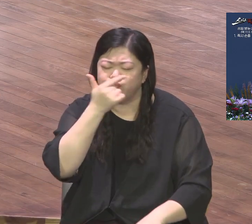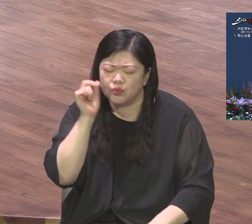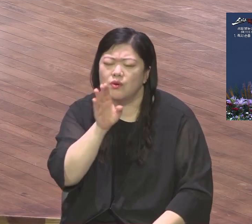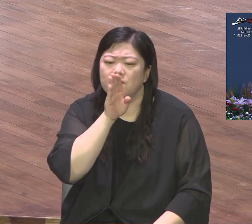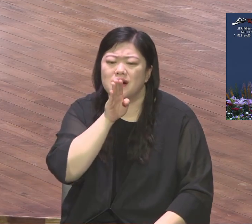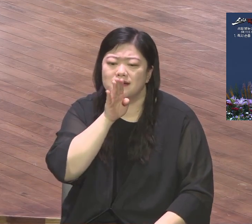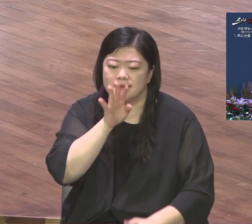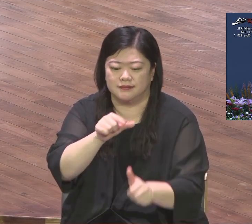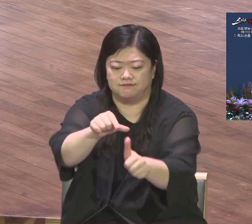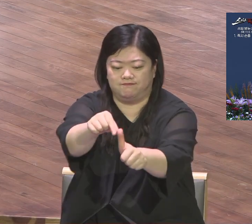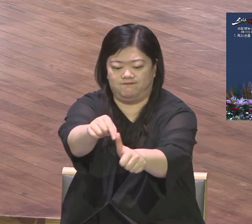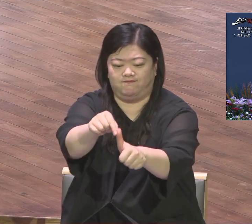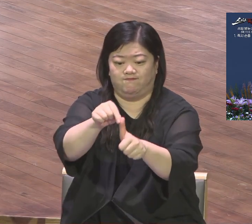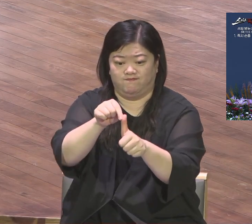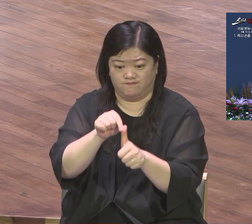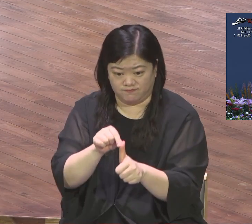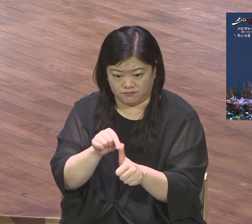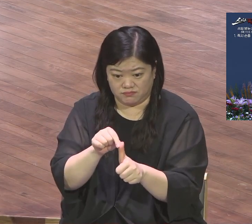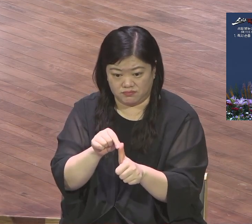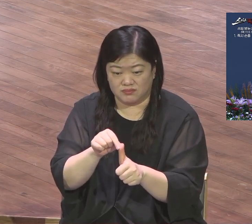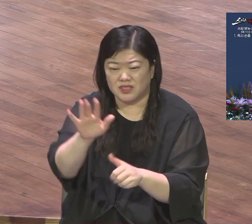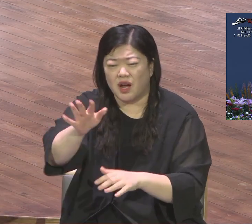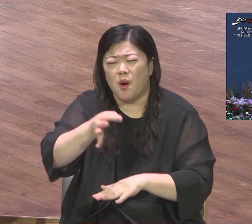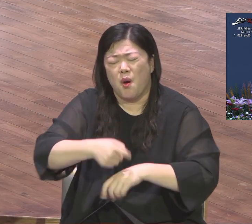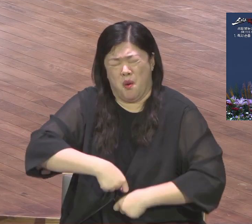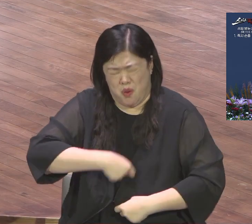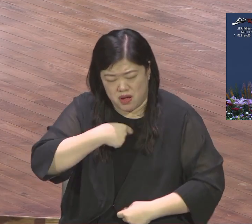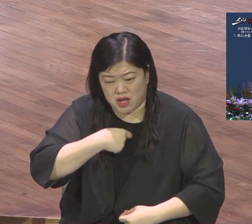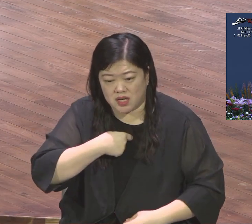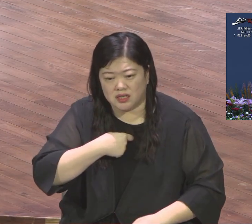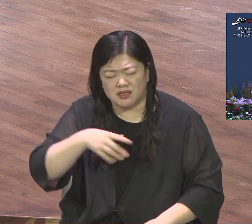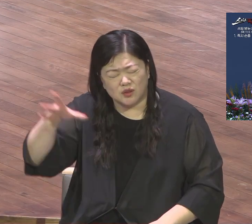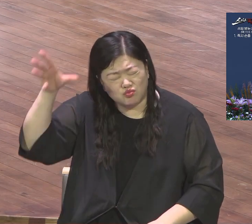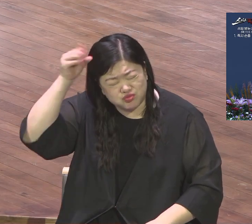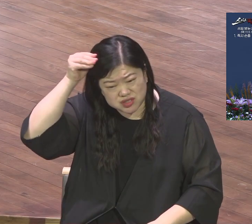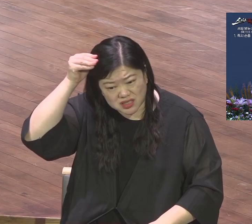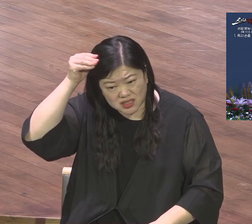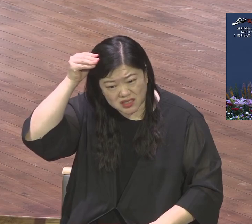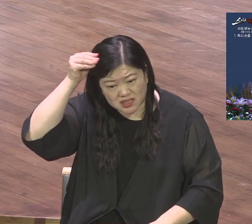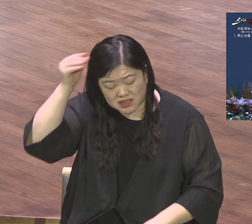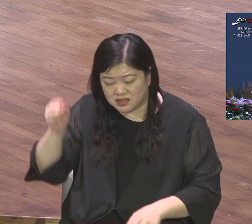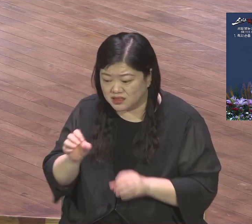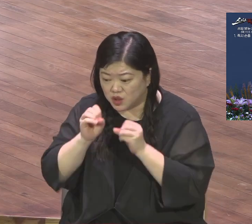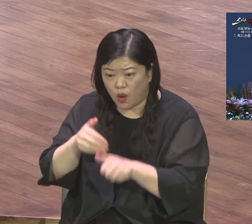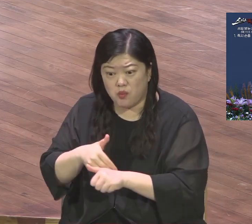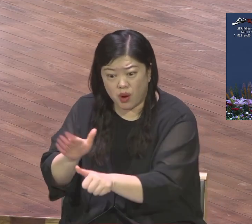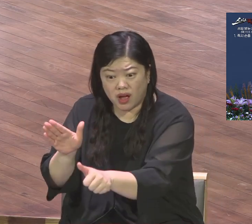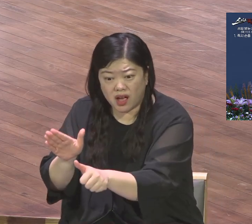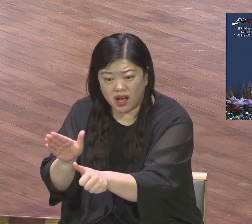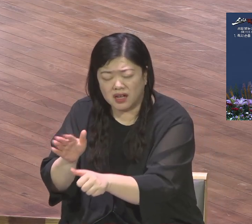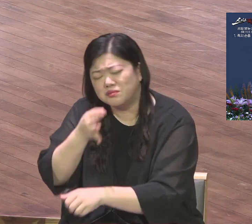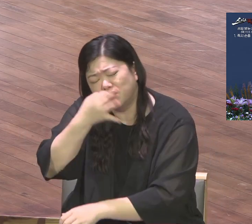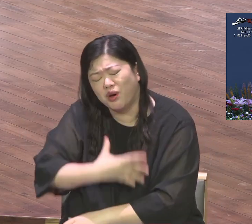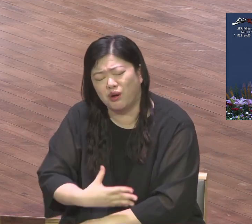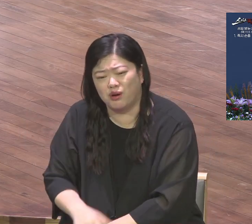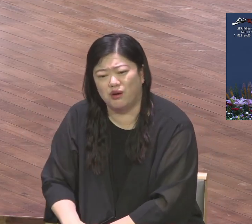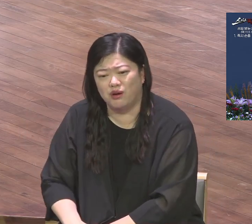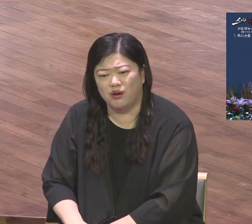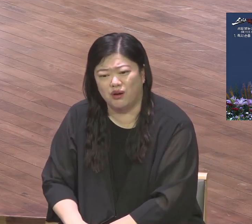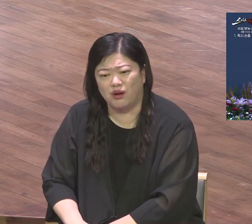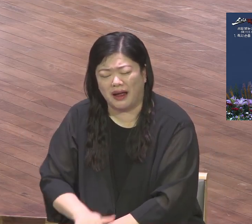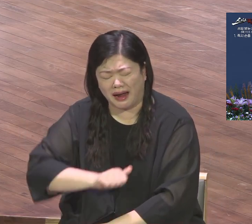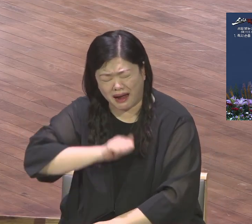그 상태로 못 서요. 무능하지, 무식하지, 가난하지, 몸약하지